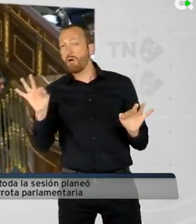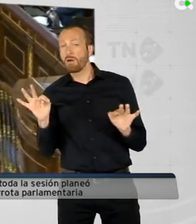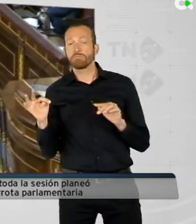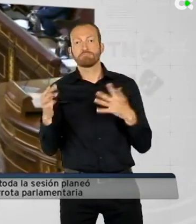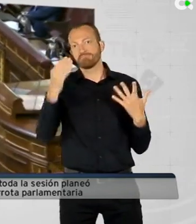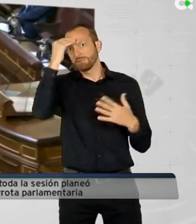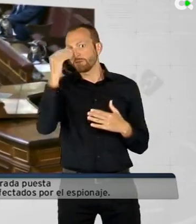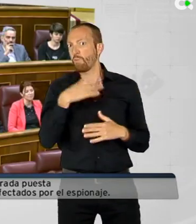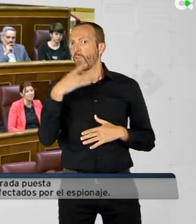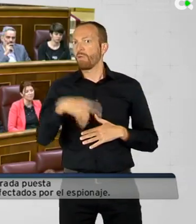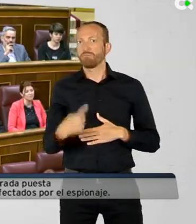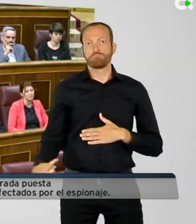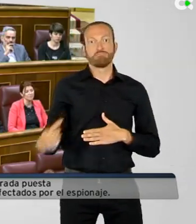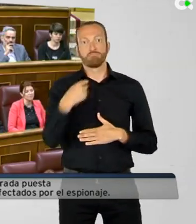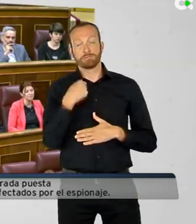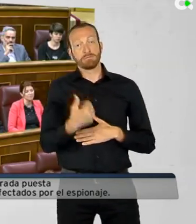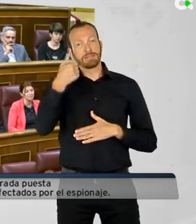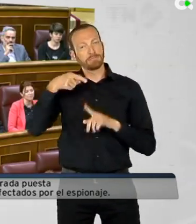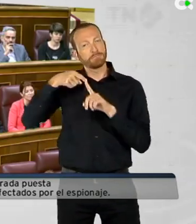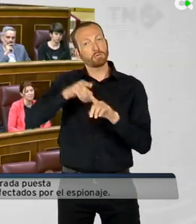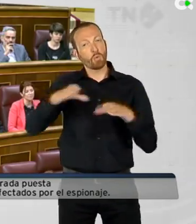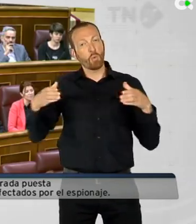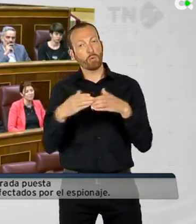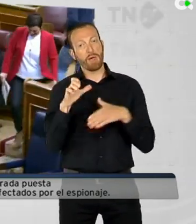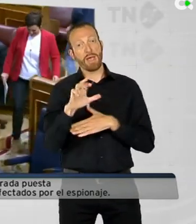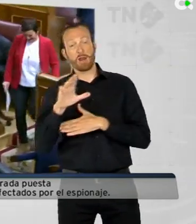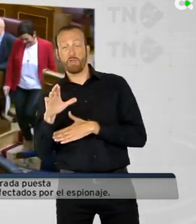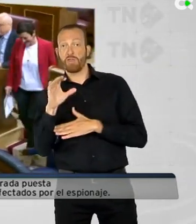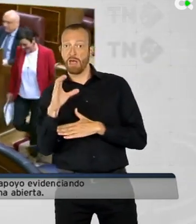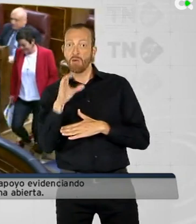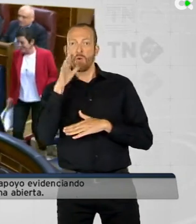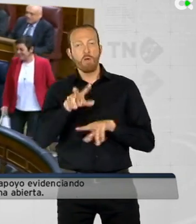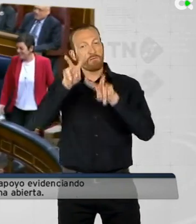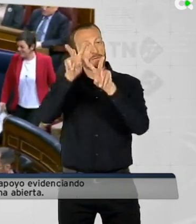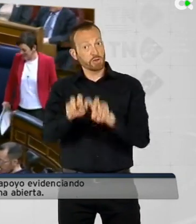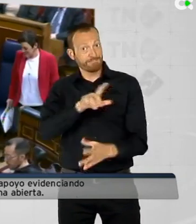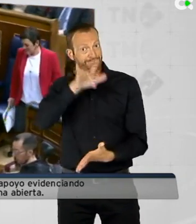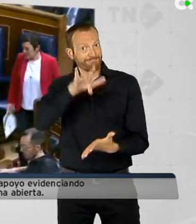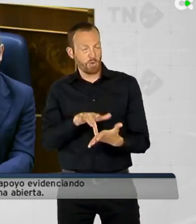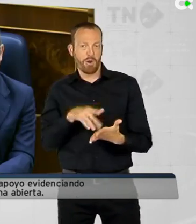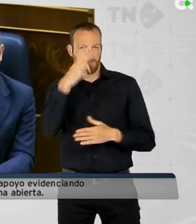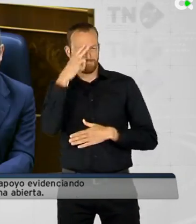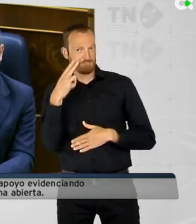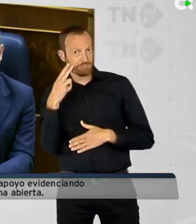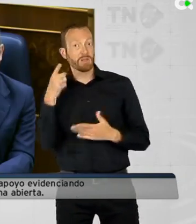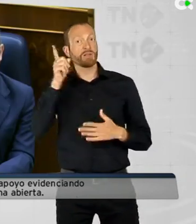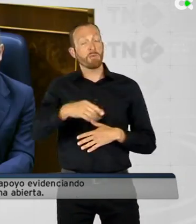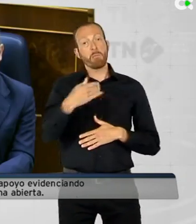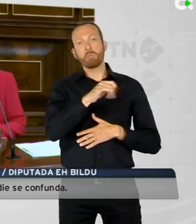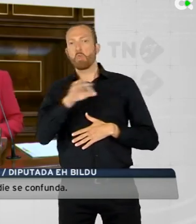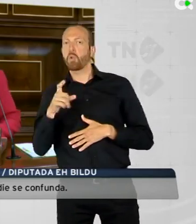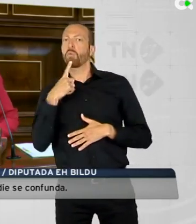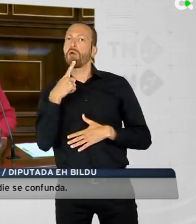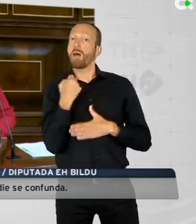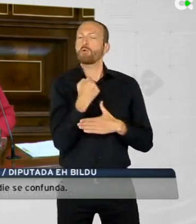de su derrota parlamentaria con la mirada puesta en los independentistas afectados por el espionaje. Bildu mostró su apoyo evidenciando la brecha abierta. Pero que